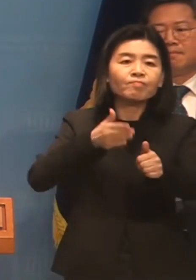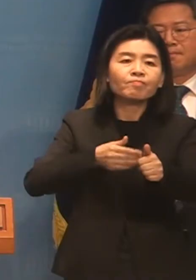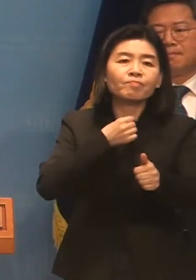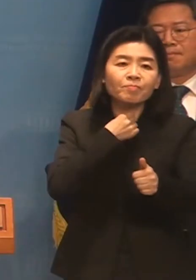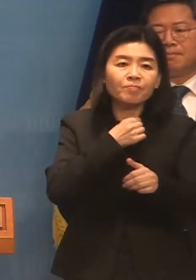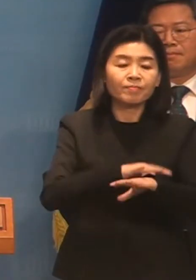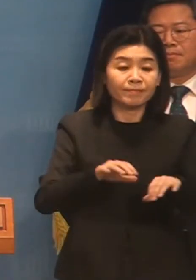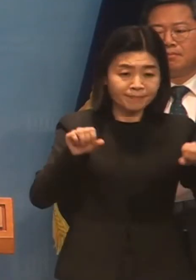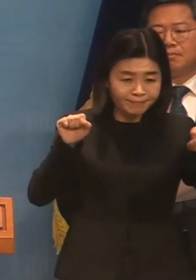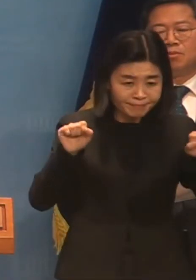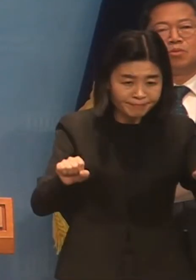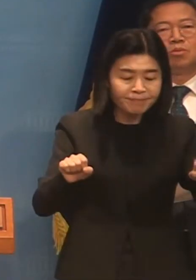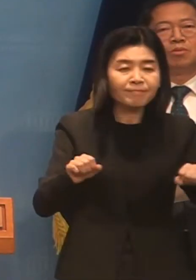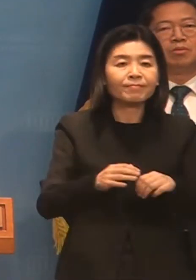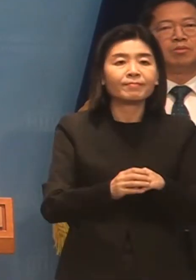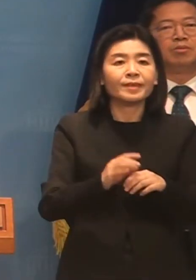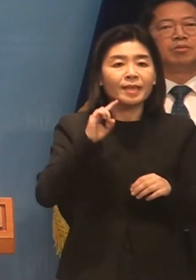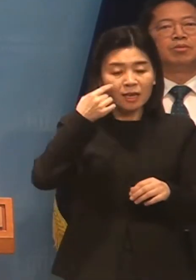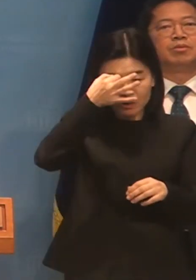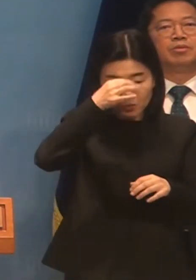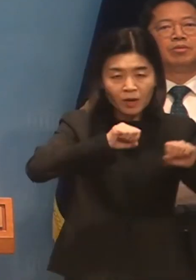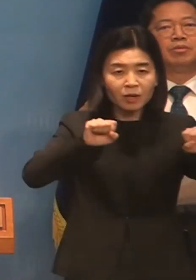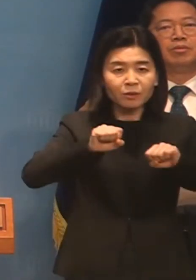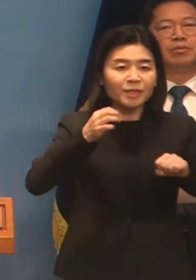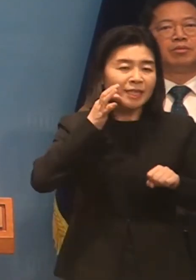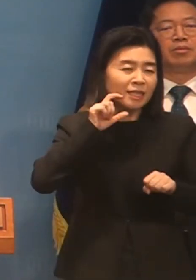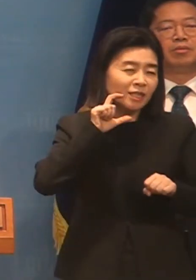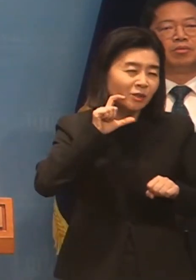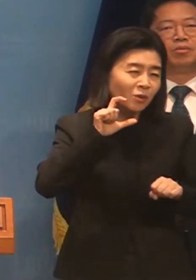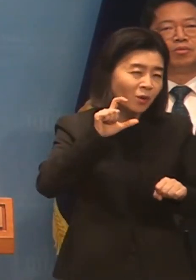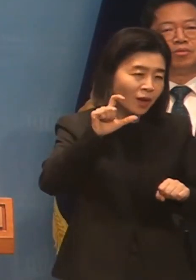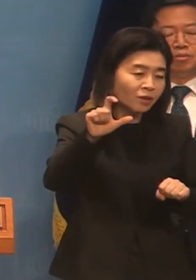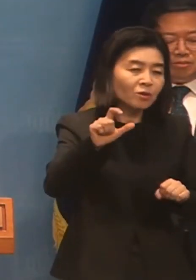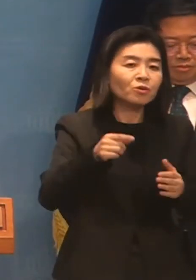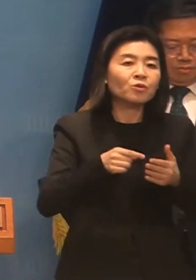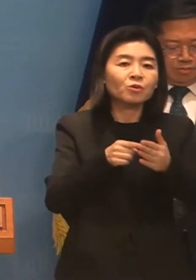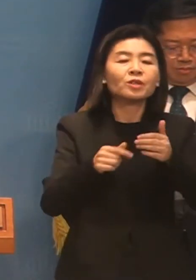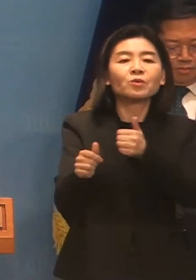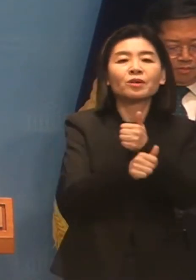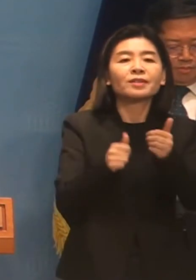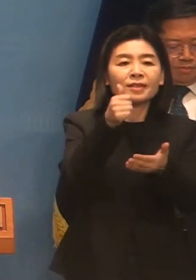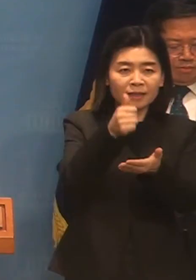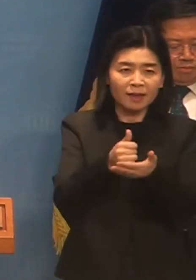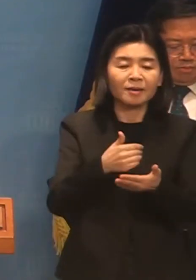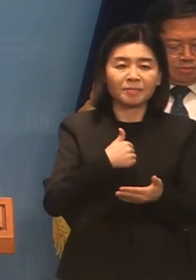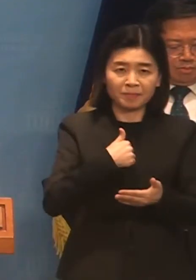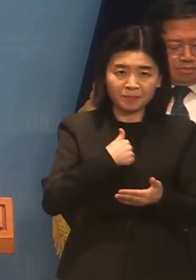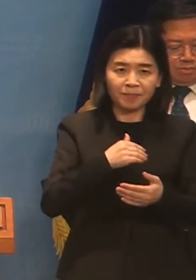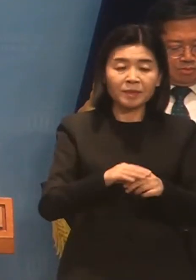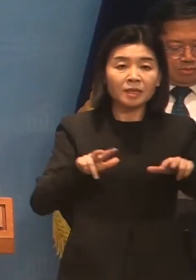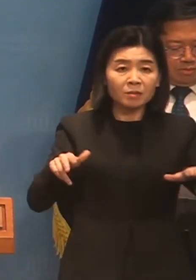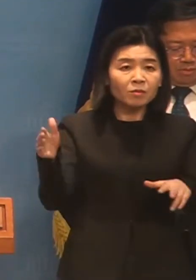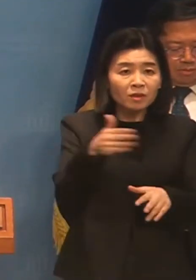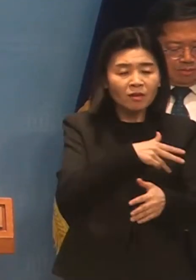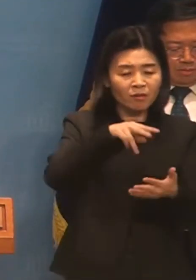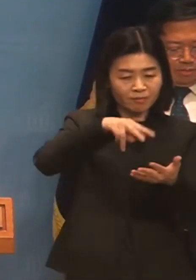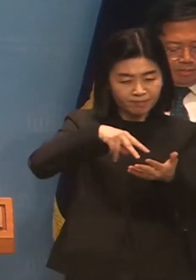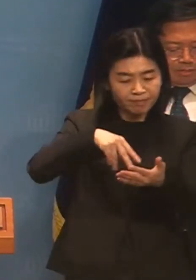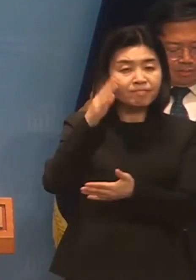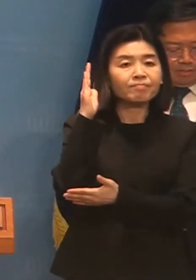안녕하십니까? 지속가능 예술활동 추진위 위원장 남주경입니다. 지금부터 기자회견을